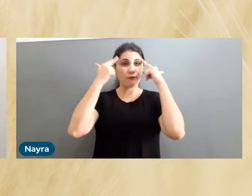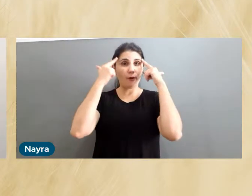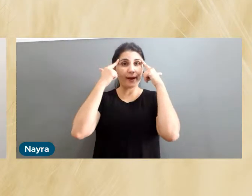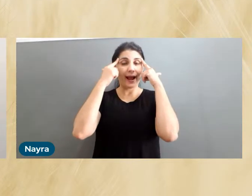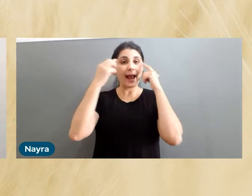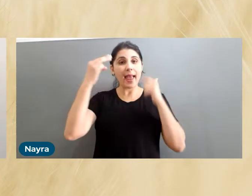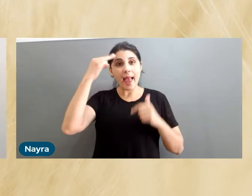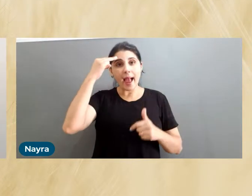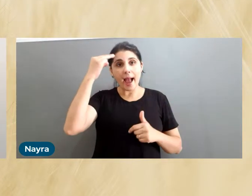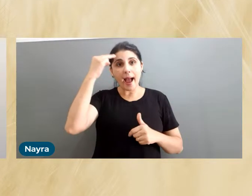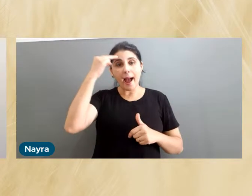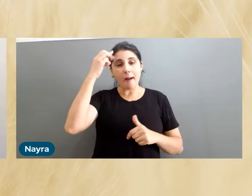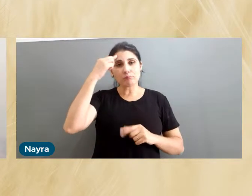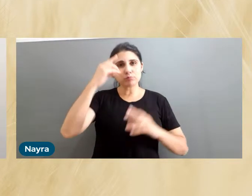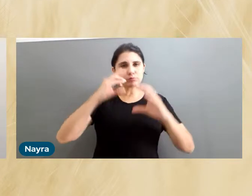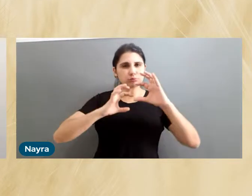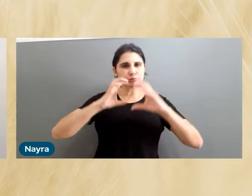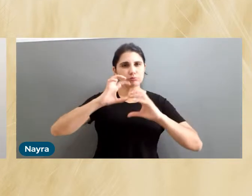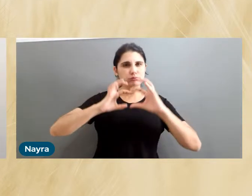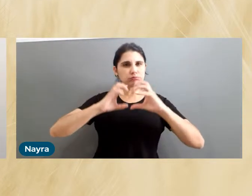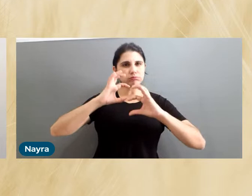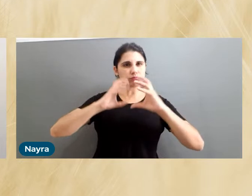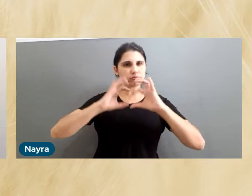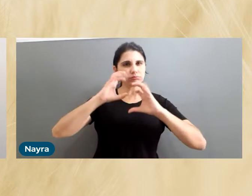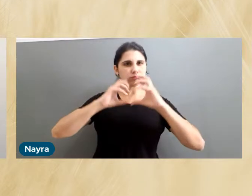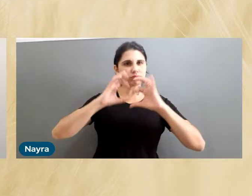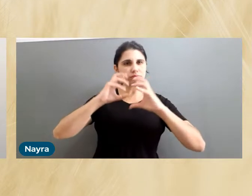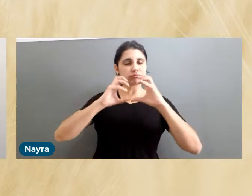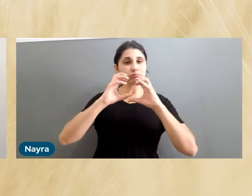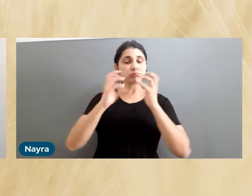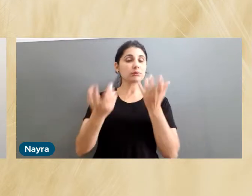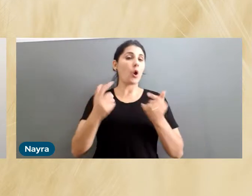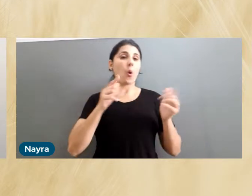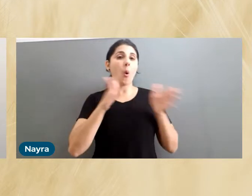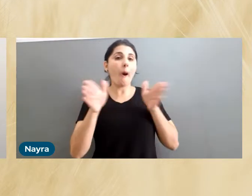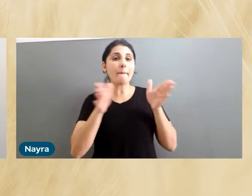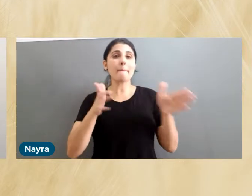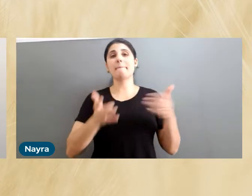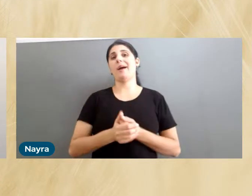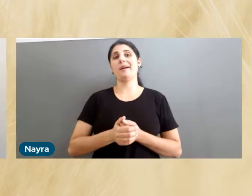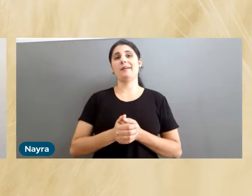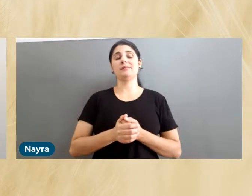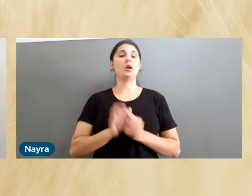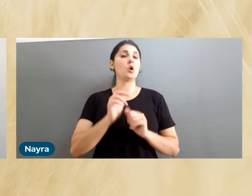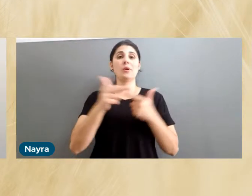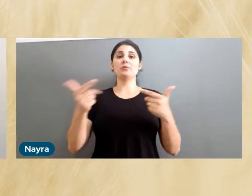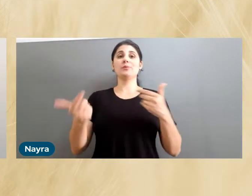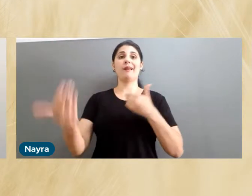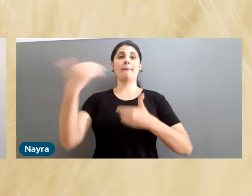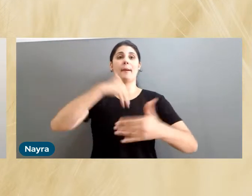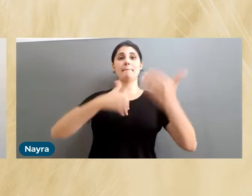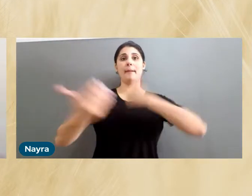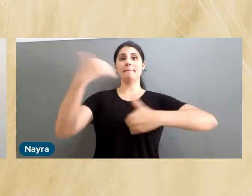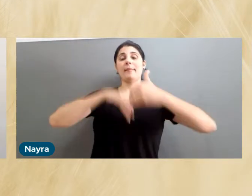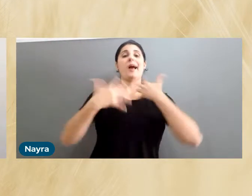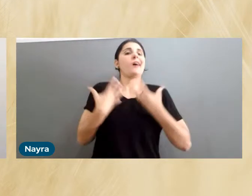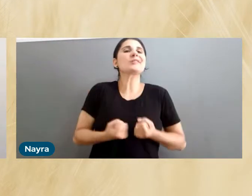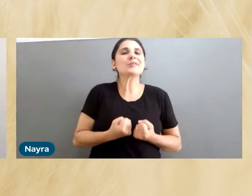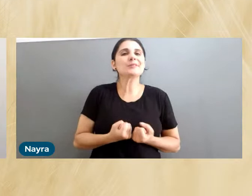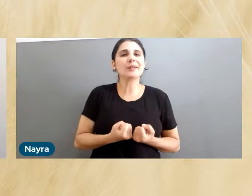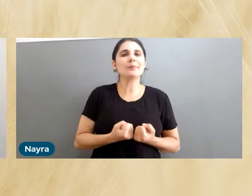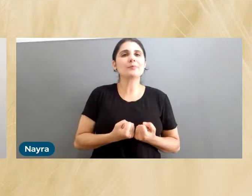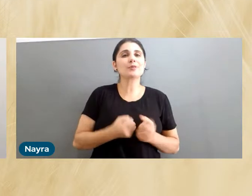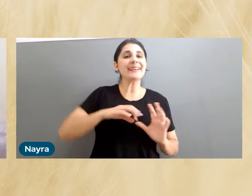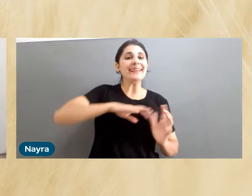é algo que está populada, ocupada com aquilo que nós permitimos entrar. No mundo de